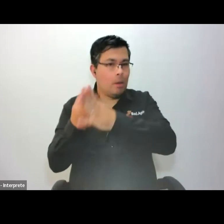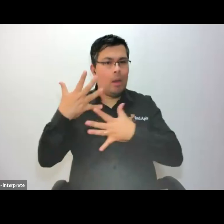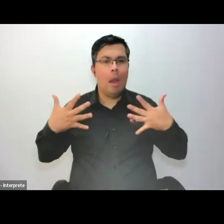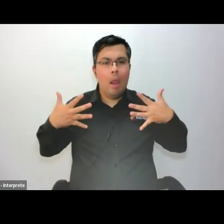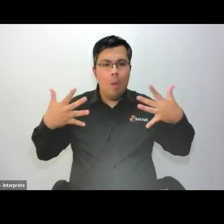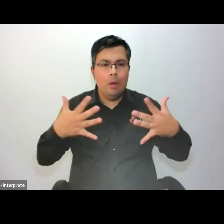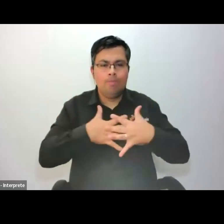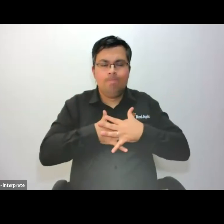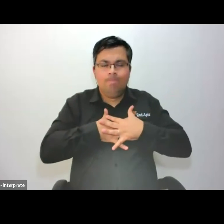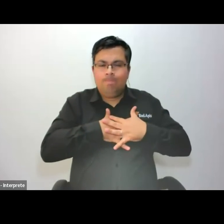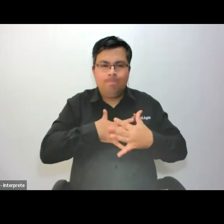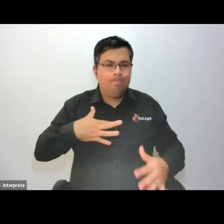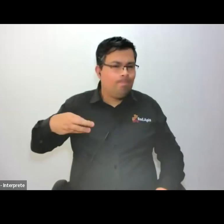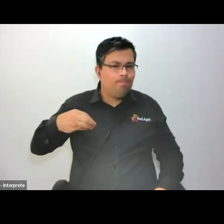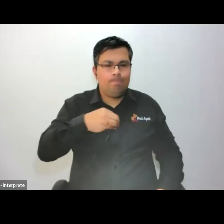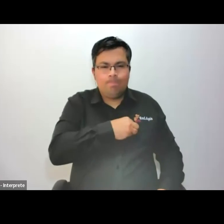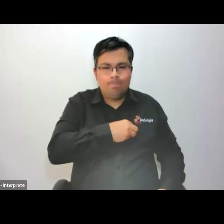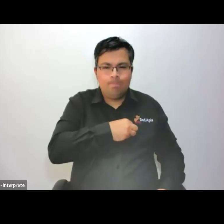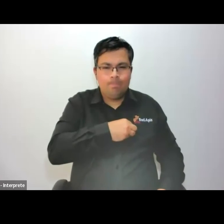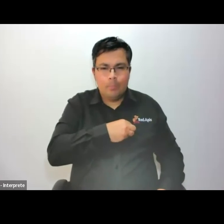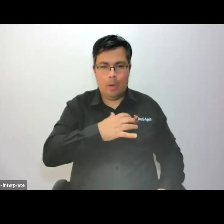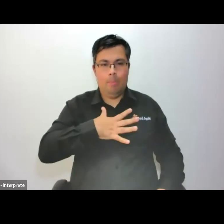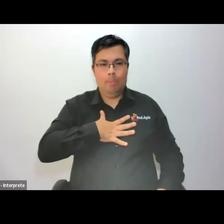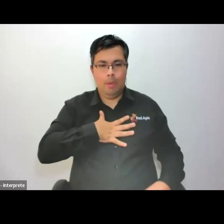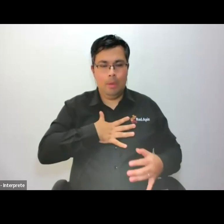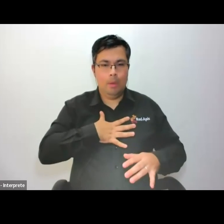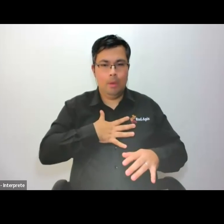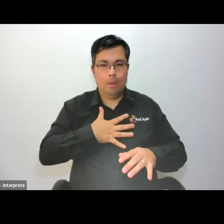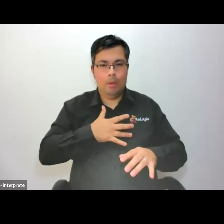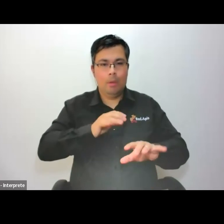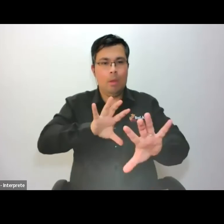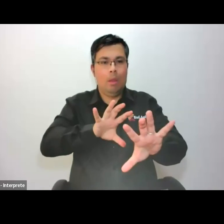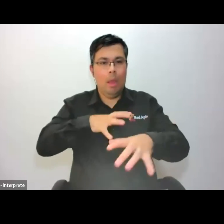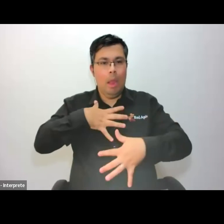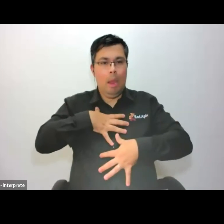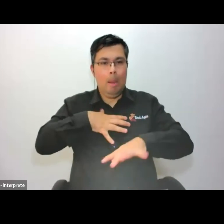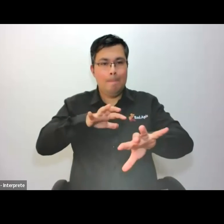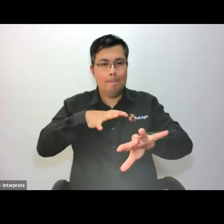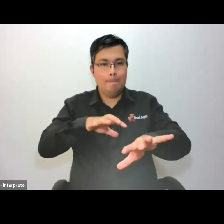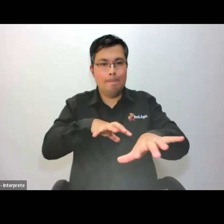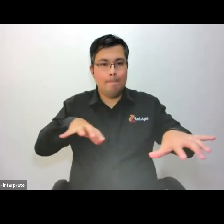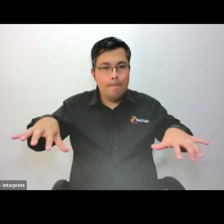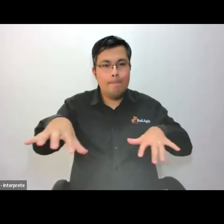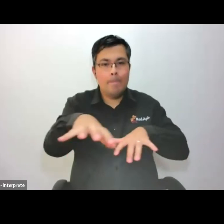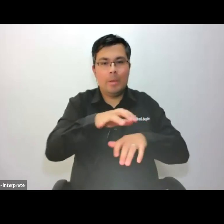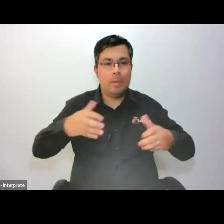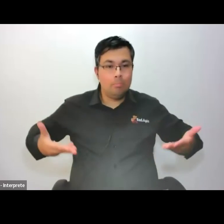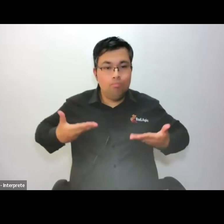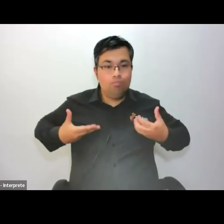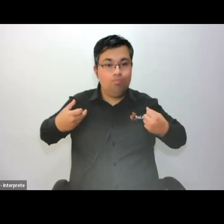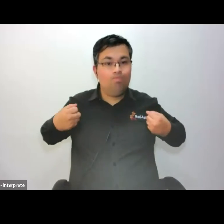compasiva de movilizar nuestra empatía, porque es momento ya de vivir de otra manera. Y eso significa vivir de una manera